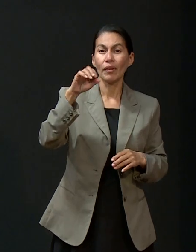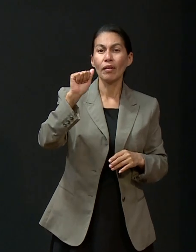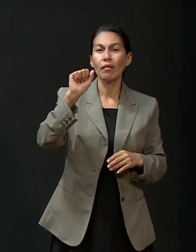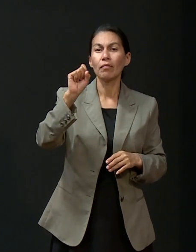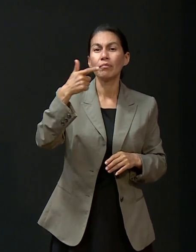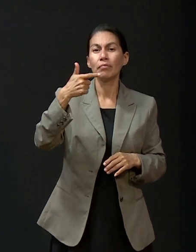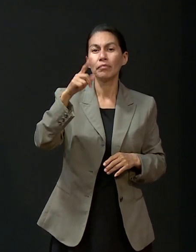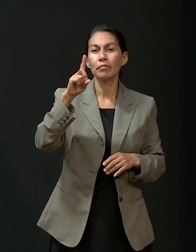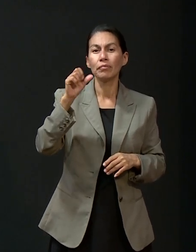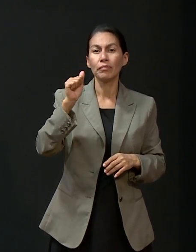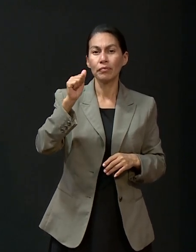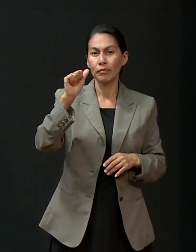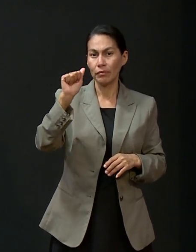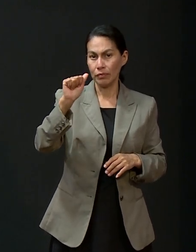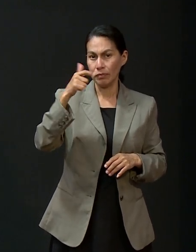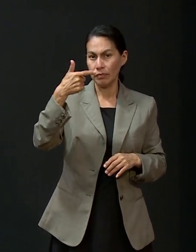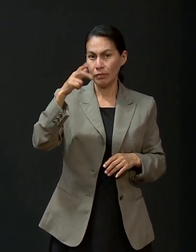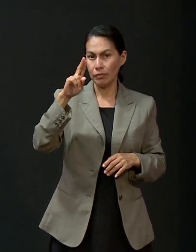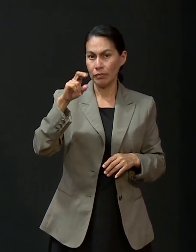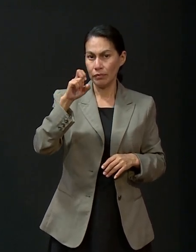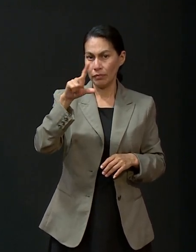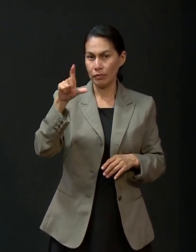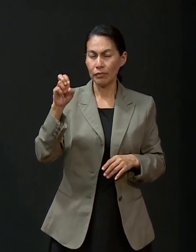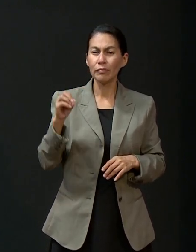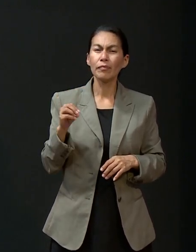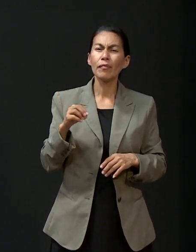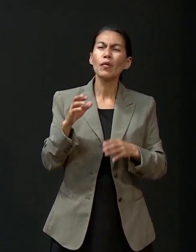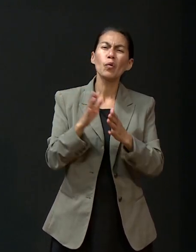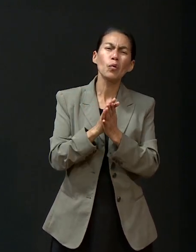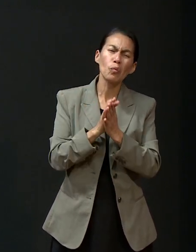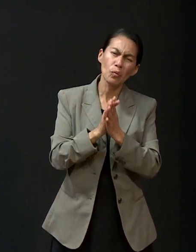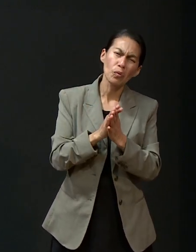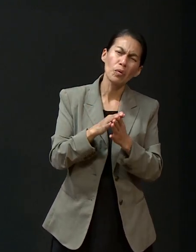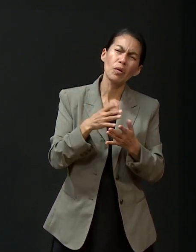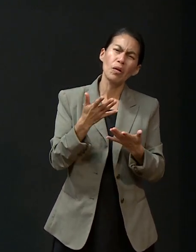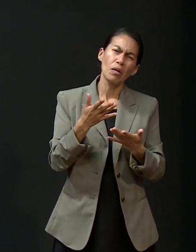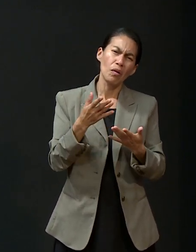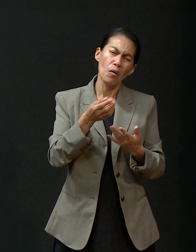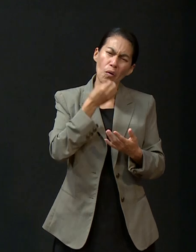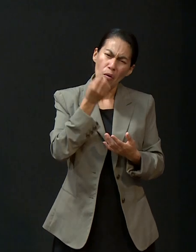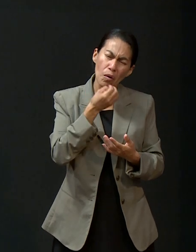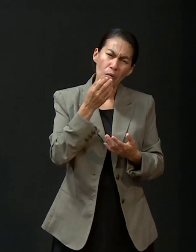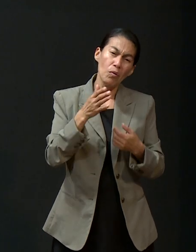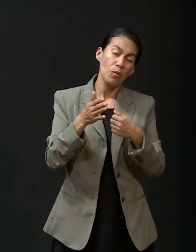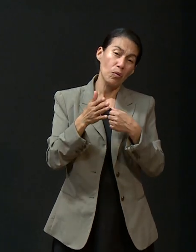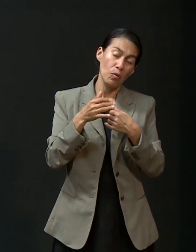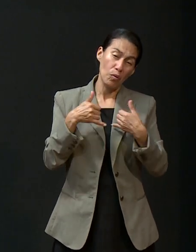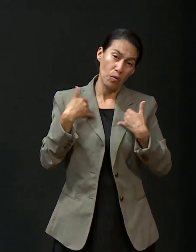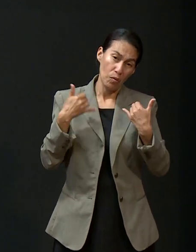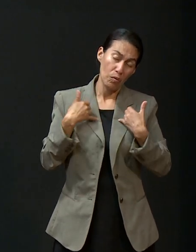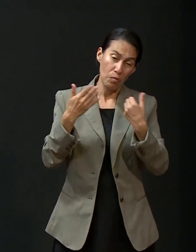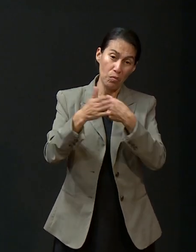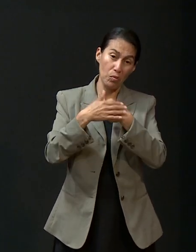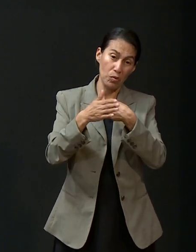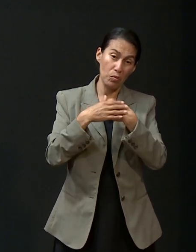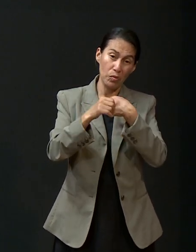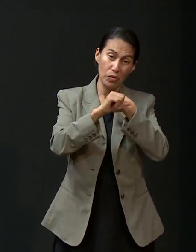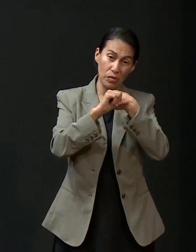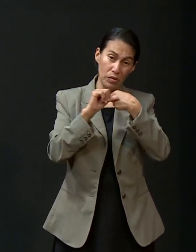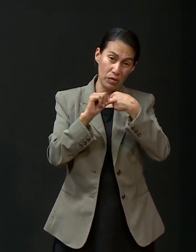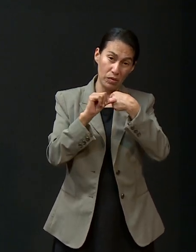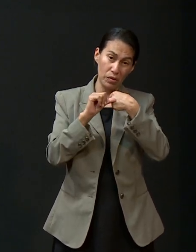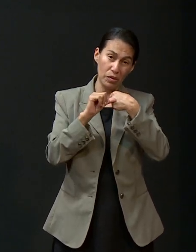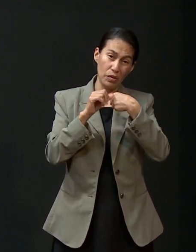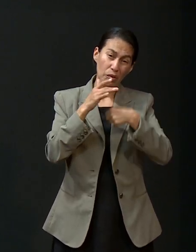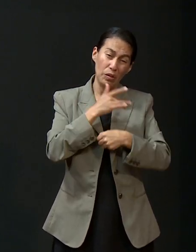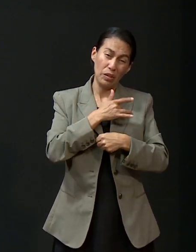Dice Magda Aguirre Favor de incluir En sus oraciones Al joven Abrán Guerra García Internado Y próxima Cirugía de corazón